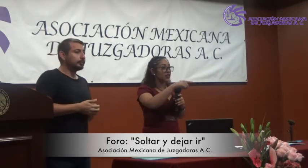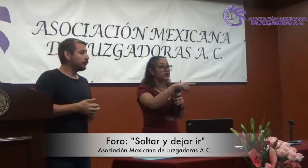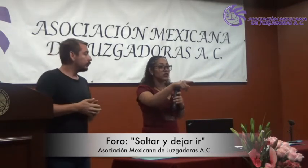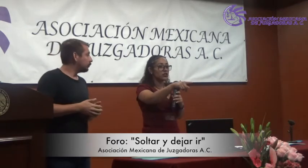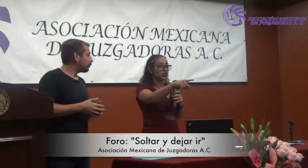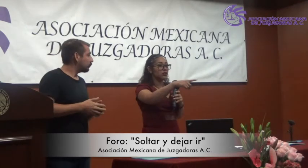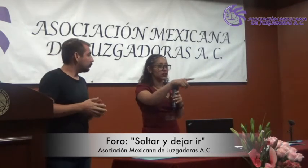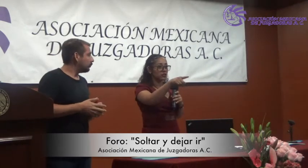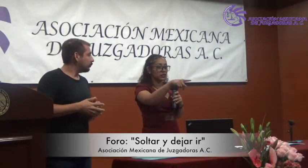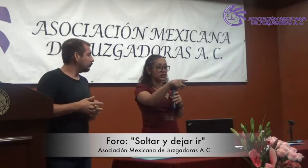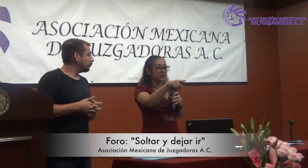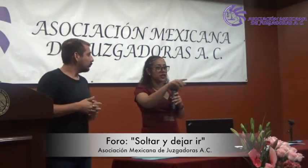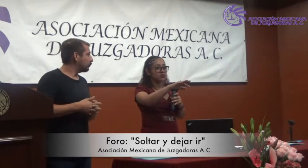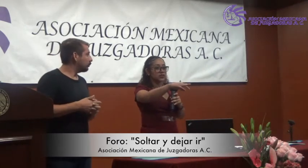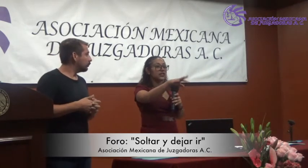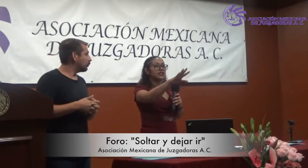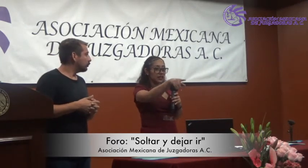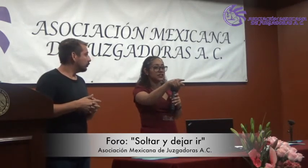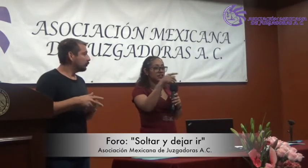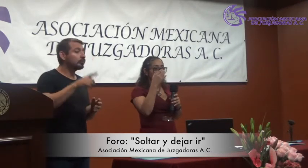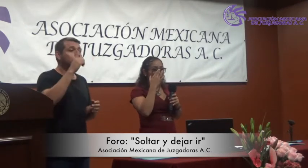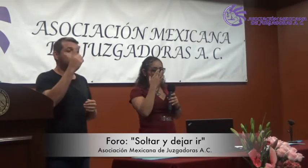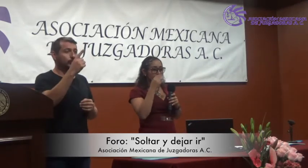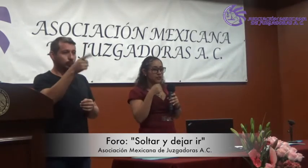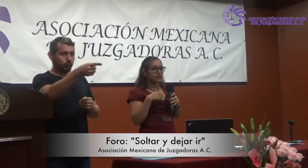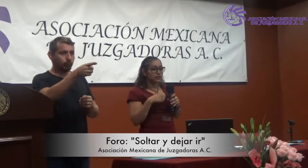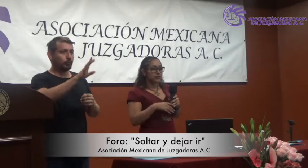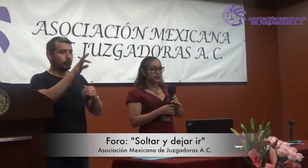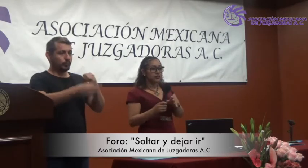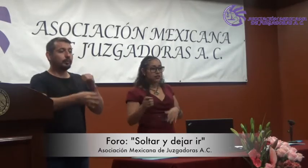Sí, en un segundito vamos a contestar, nada más tres y ya, sí.